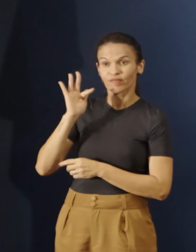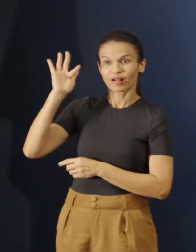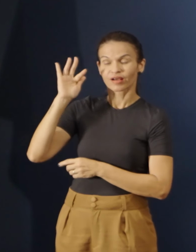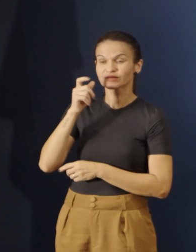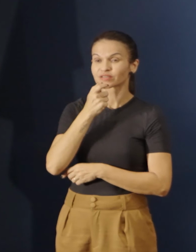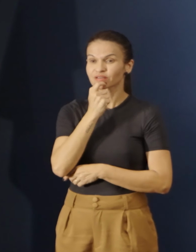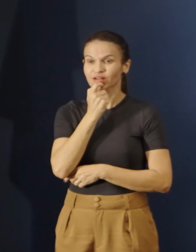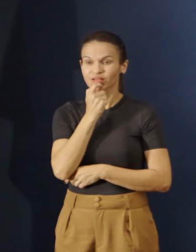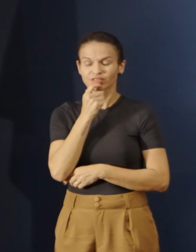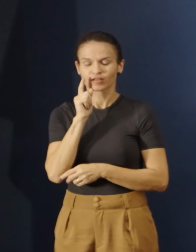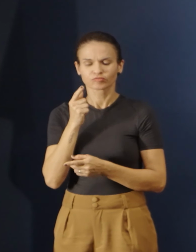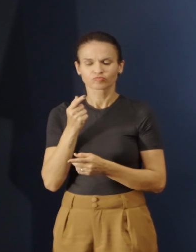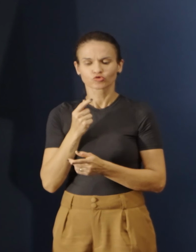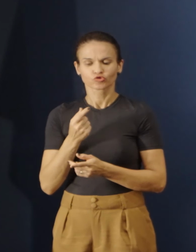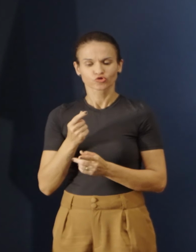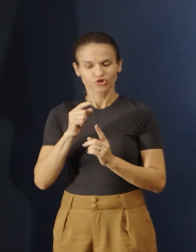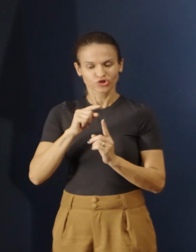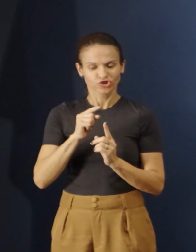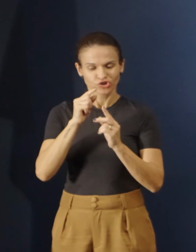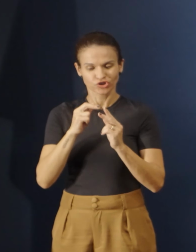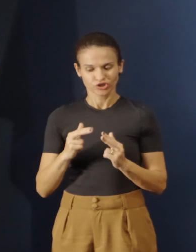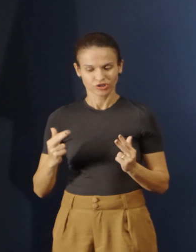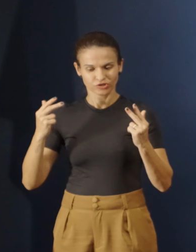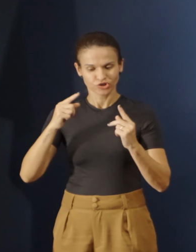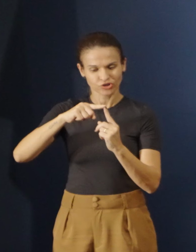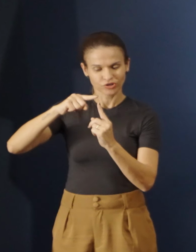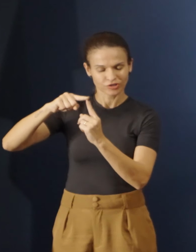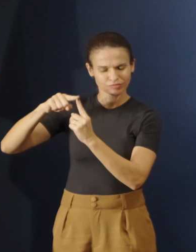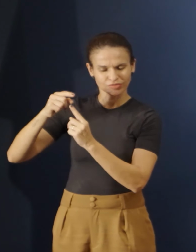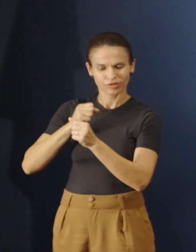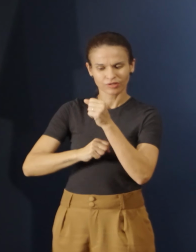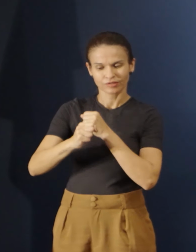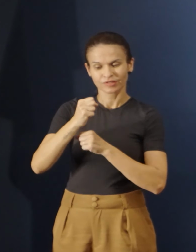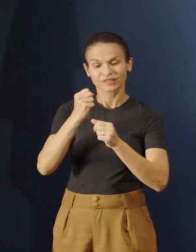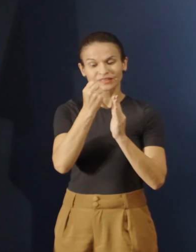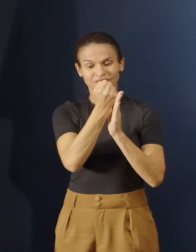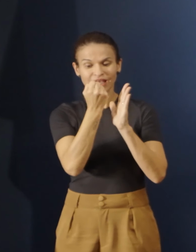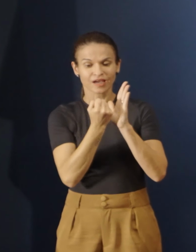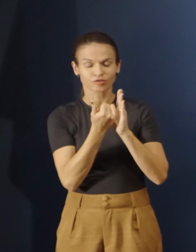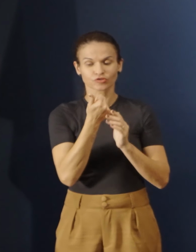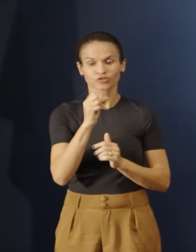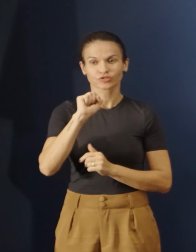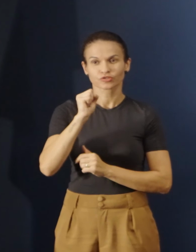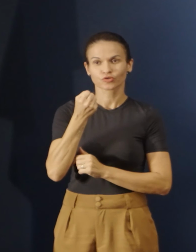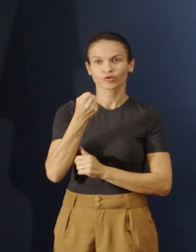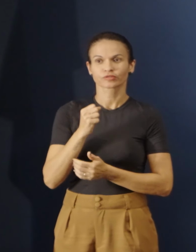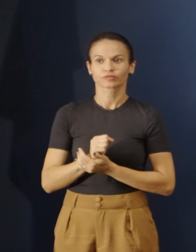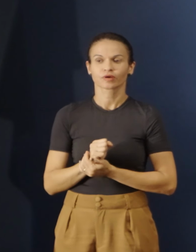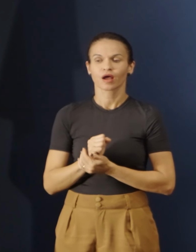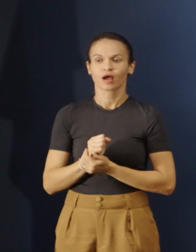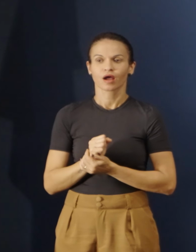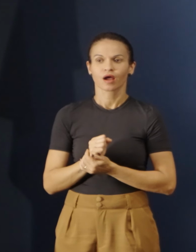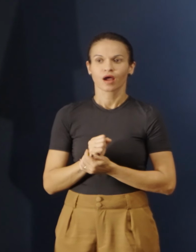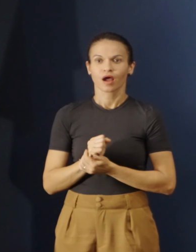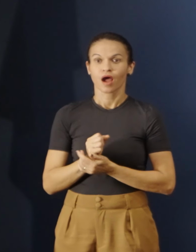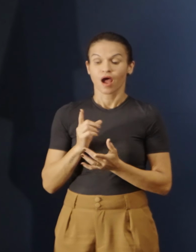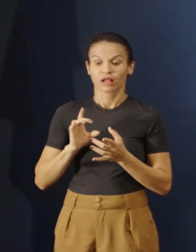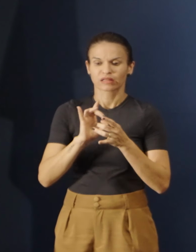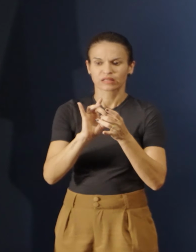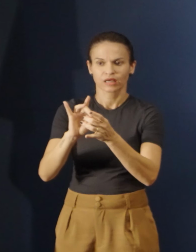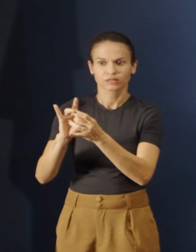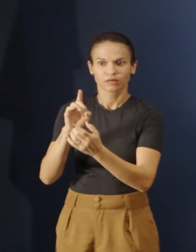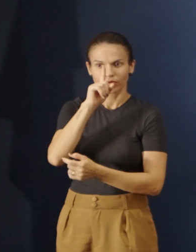faz parte do gênero de literatura publicado lá desde o século XVIII. Tu pega, por exemplo, As Ligações Perigosas, que é